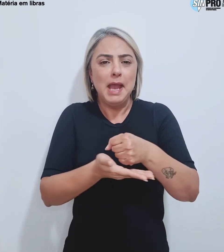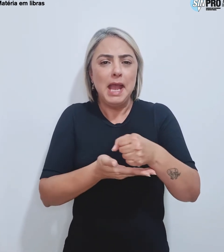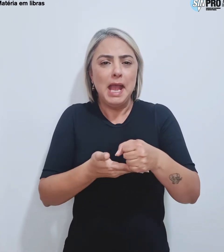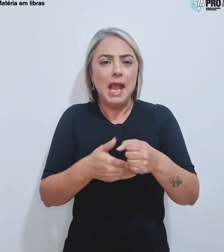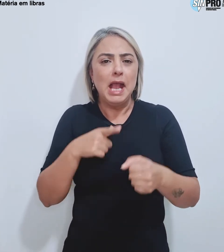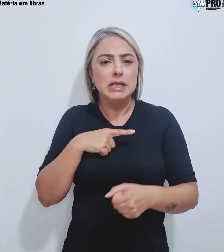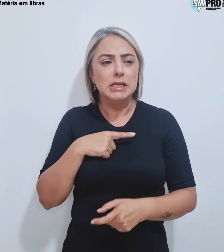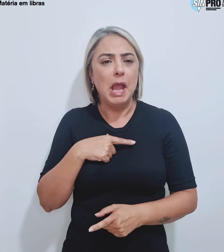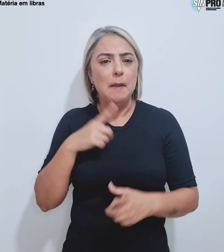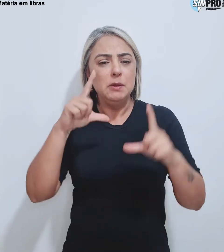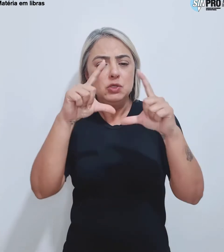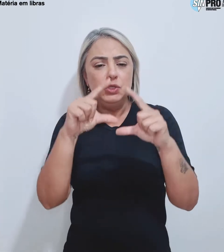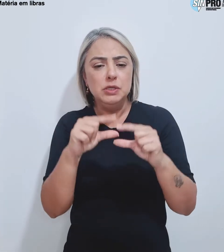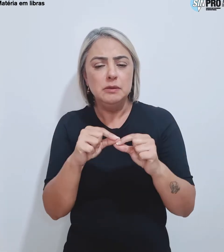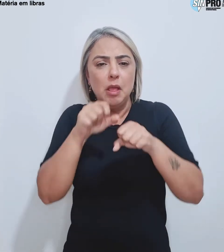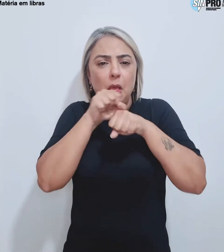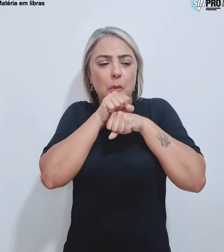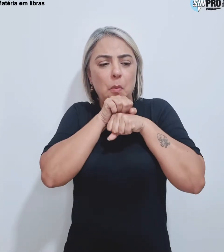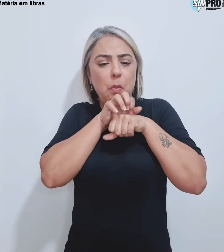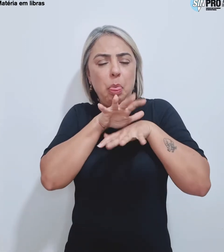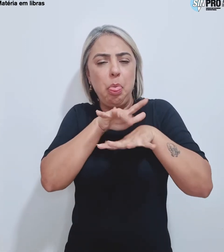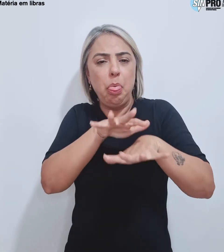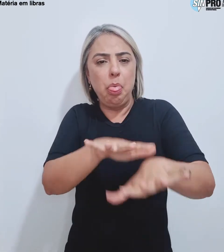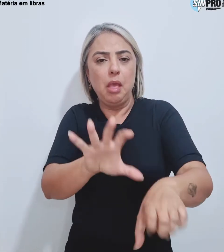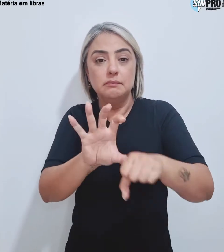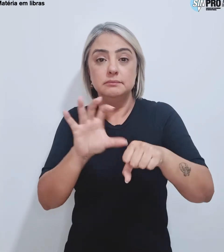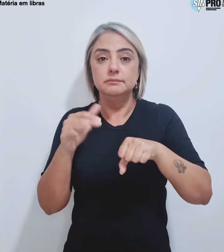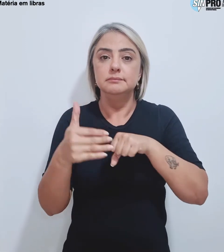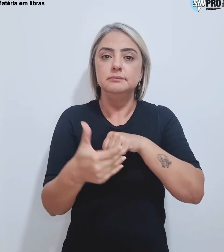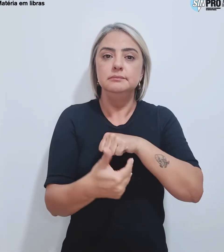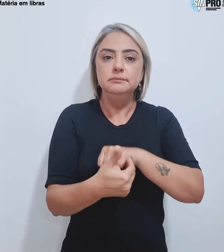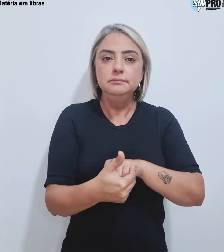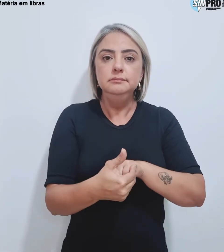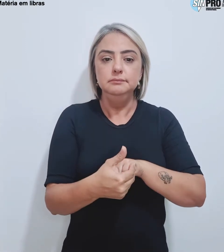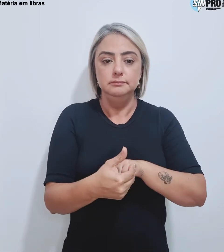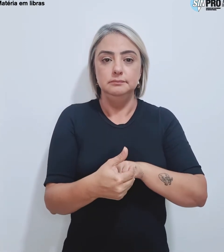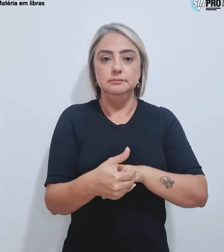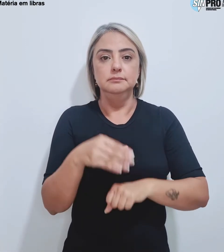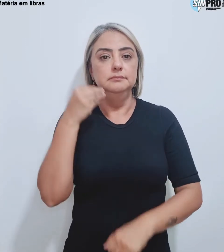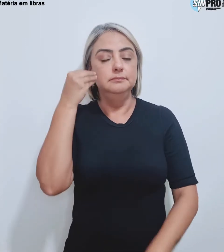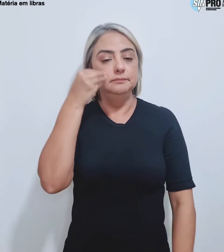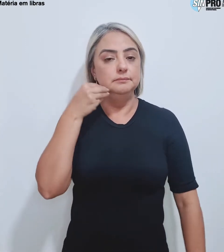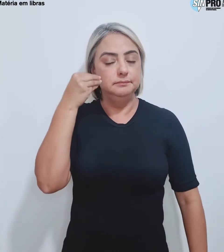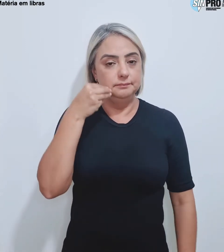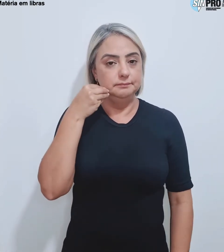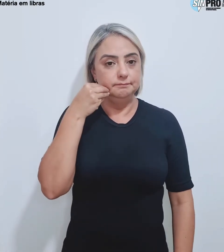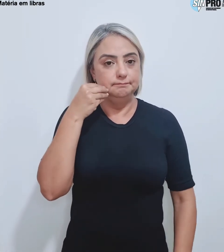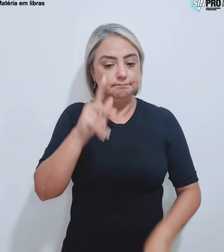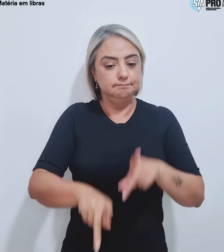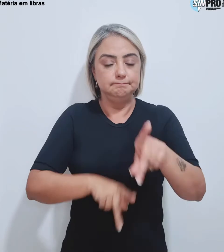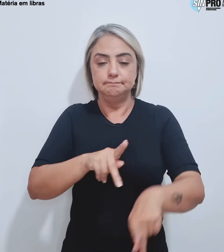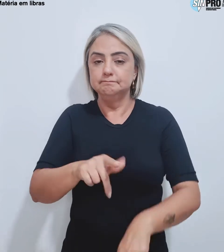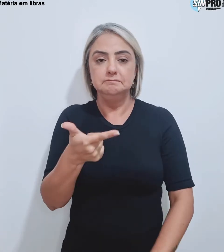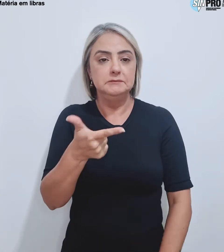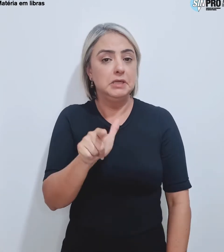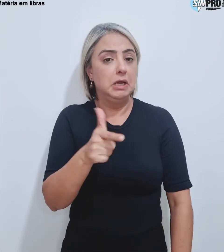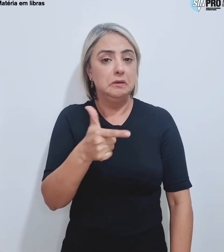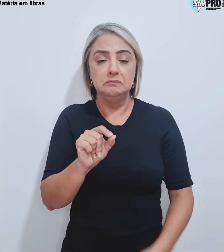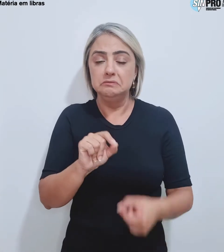básicas para coibir a proliferação do coronavírus, como testagem em massa, não vêm